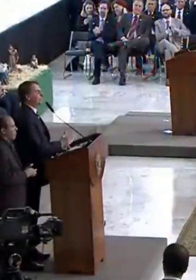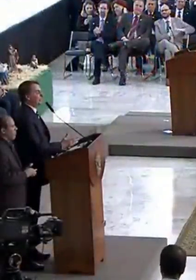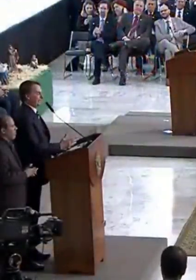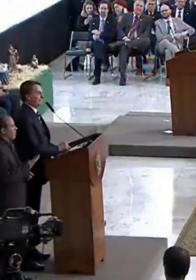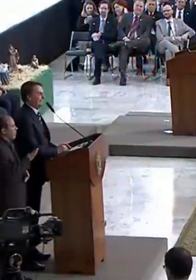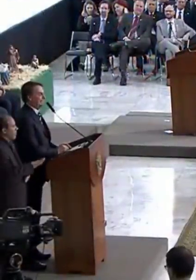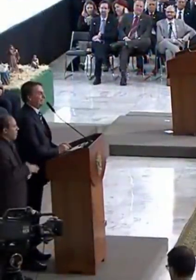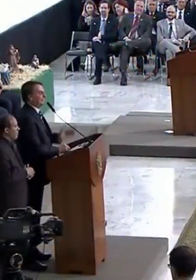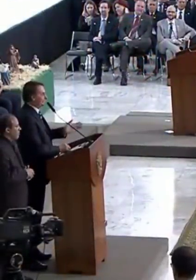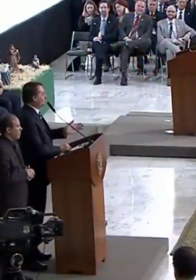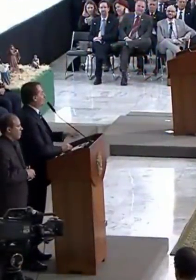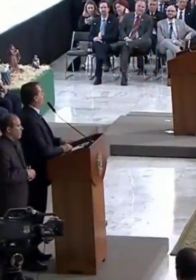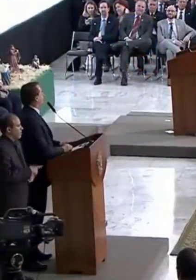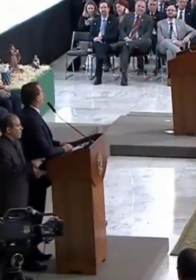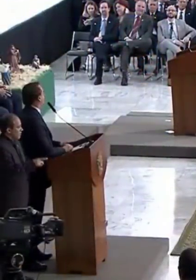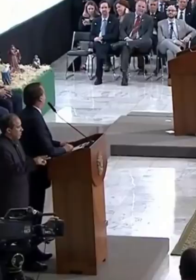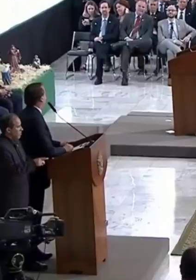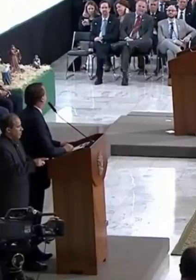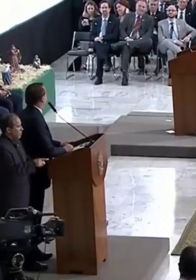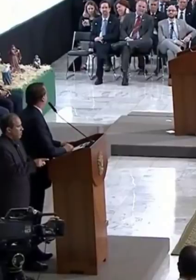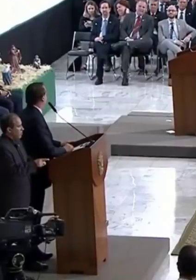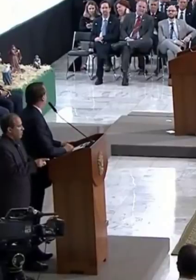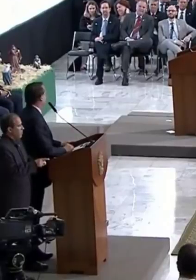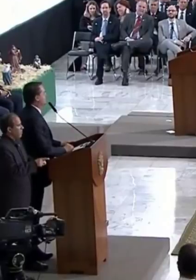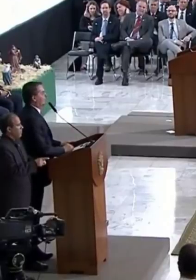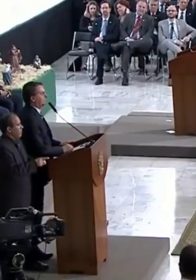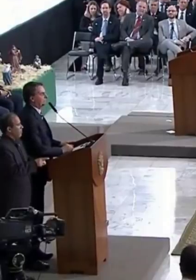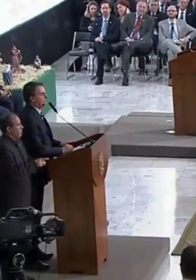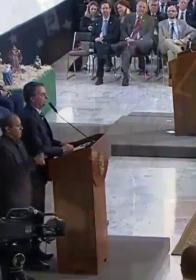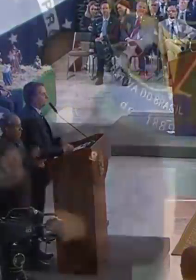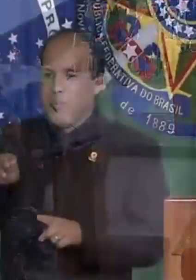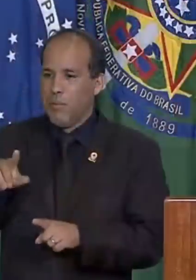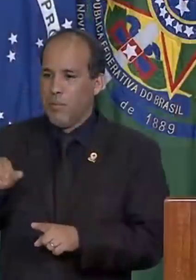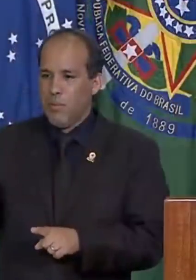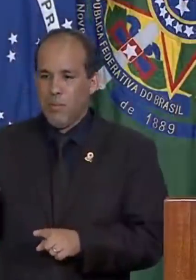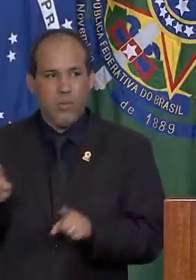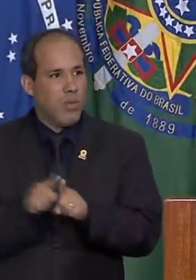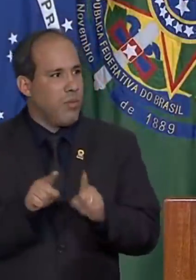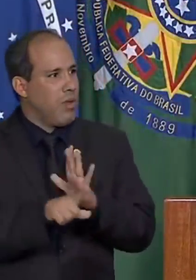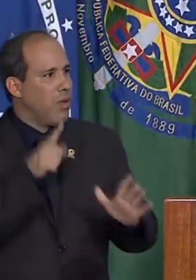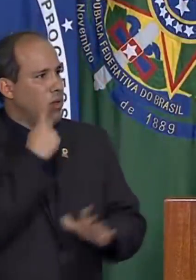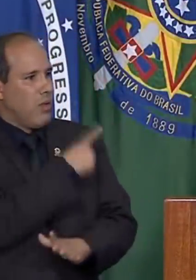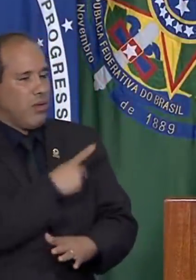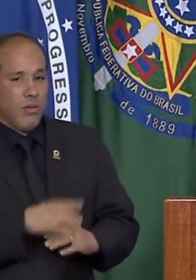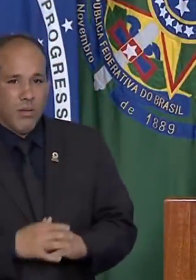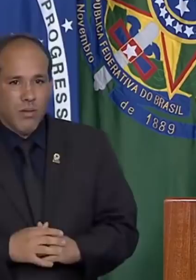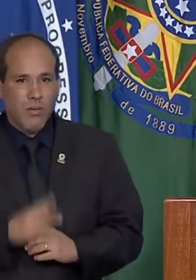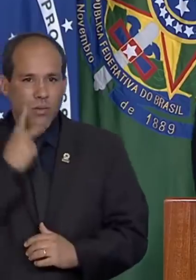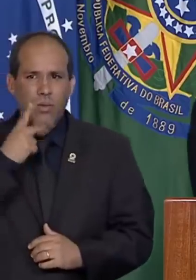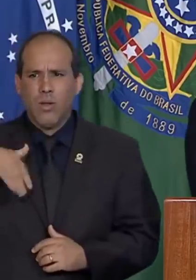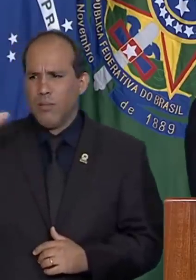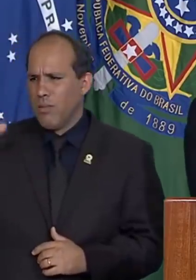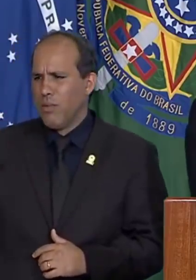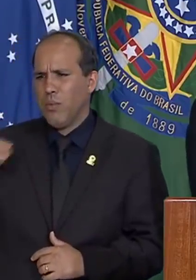esse mas é do bem. Também Emílio Garrastazu Médici, como me lembrou há pouco o Naban, foi um